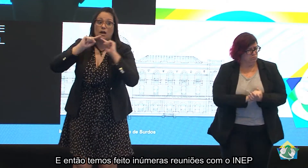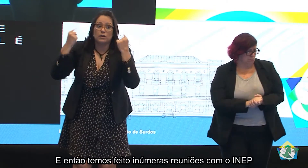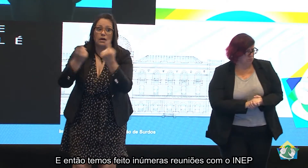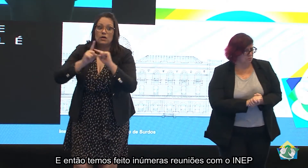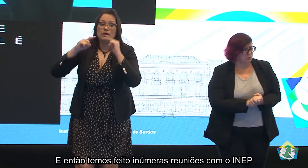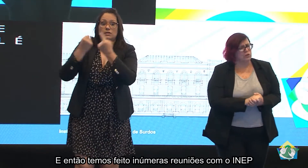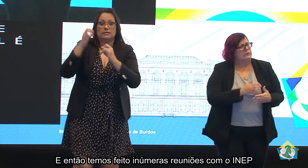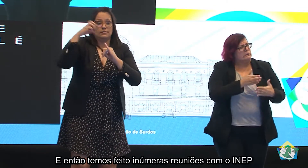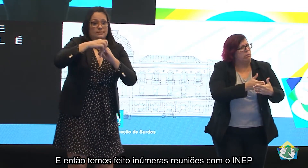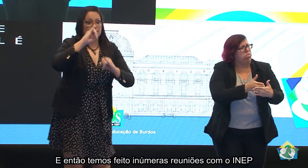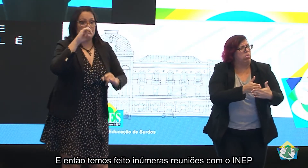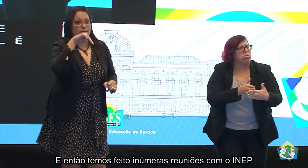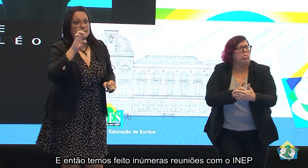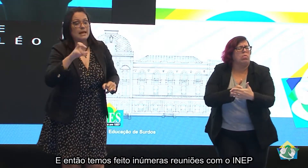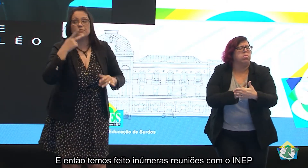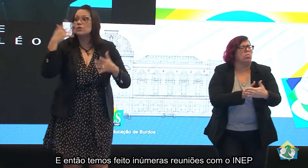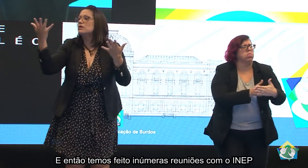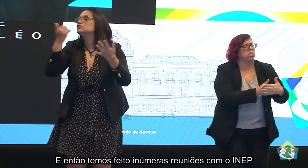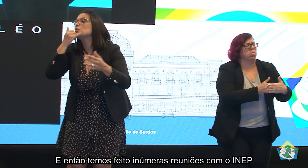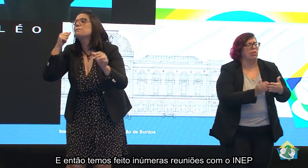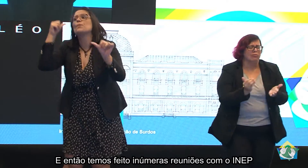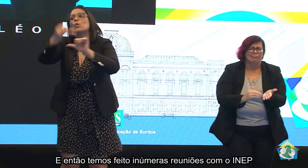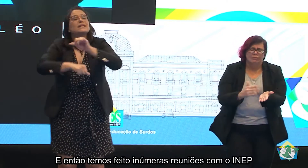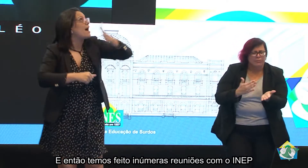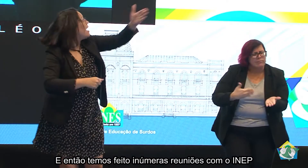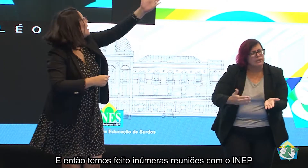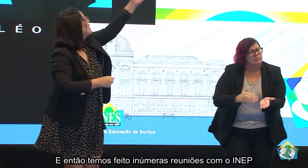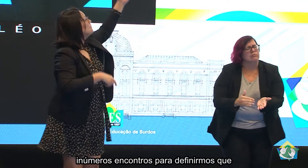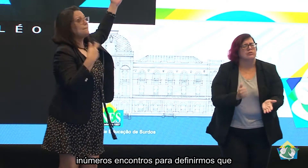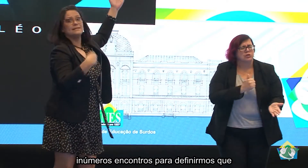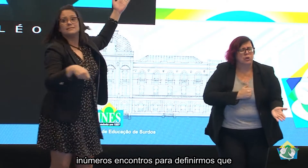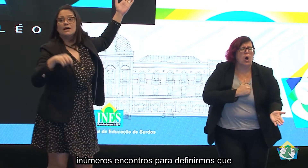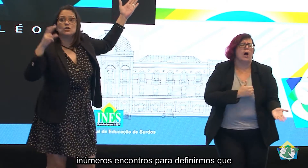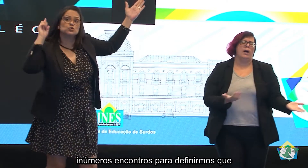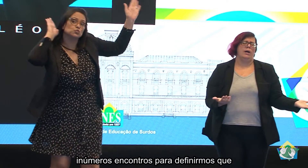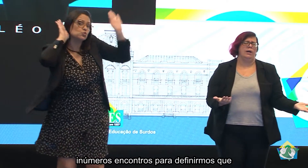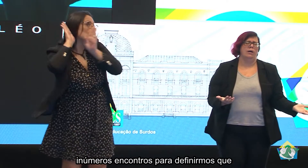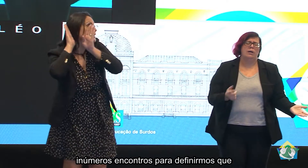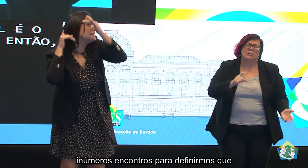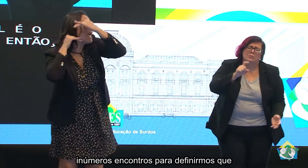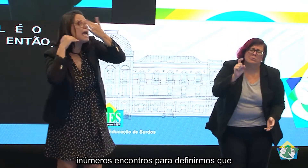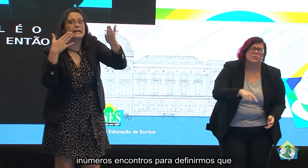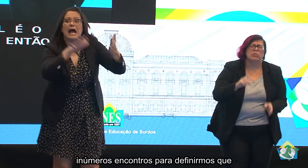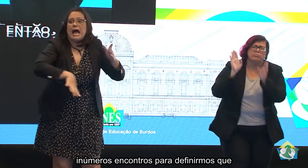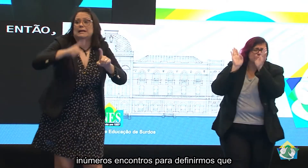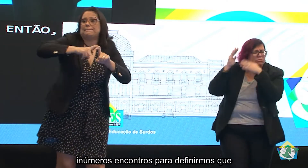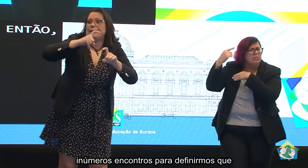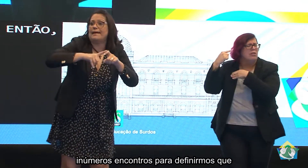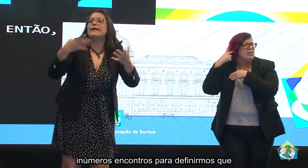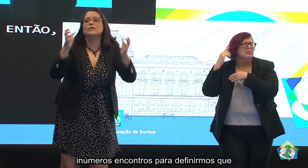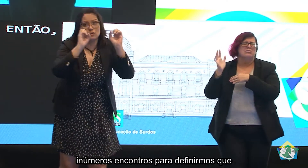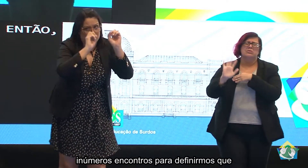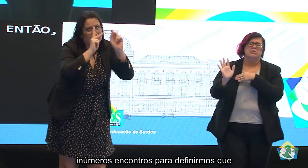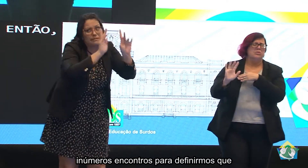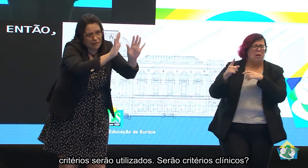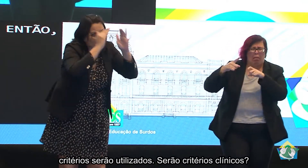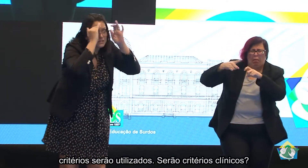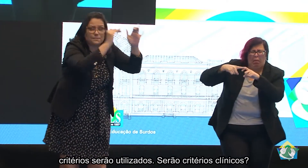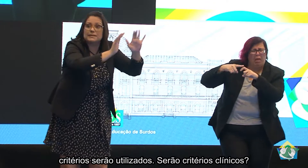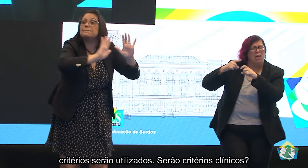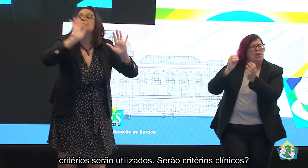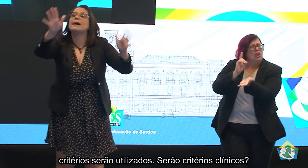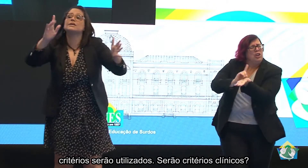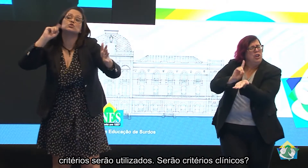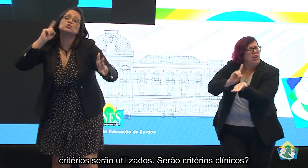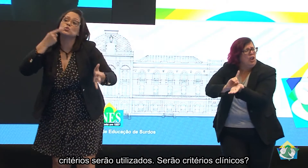E aí, então, nós temos feito inúmeras reuniões com o INEP, inúmeros encontros para definirmos que